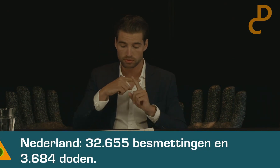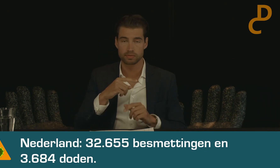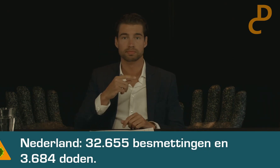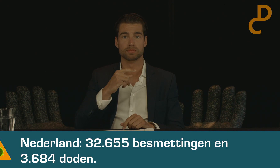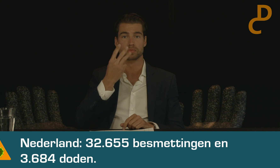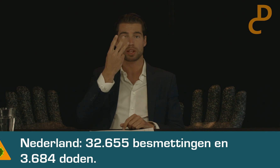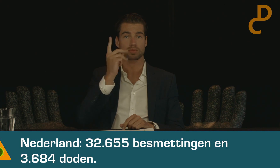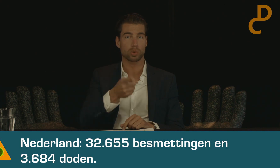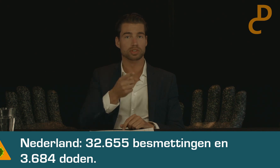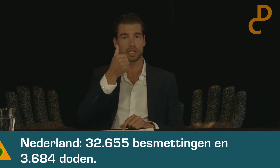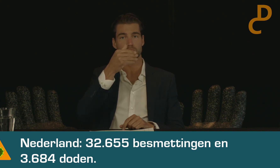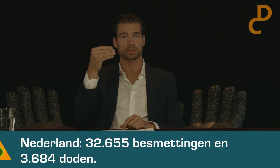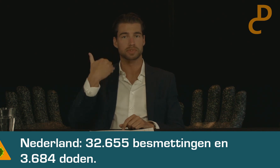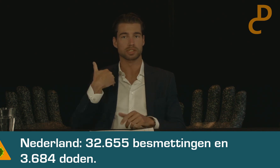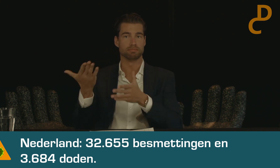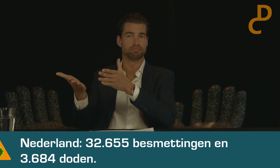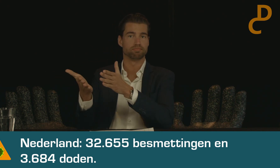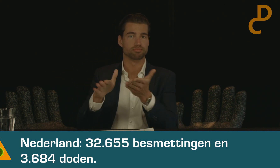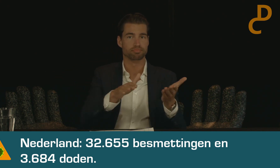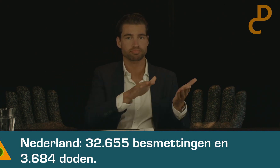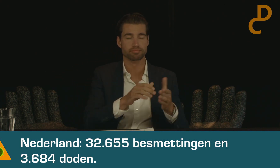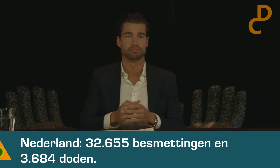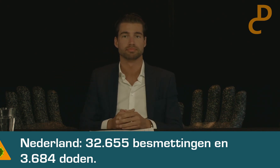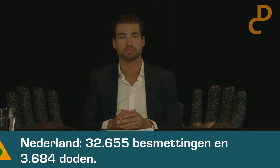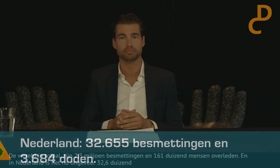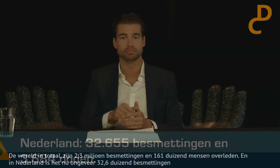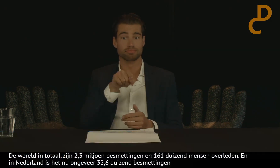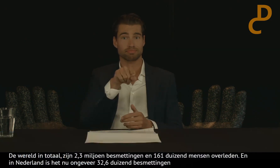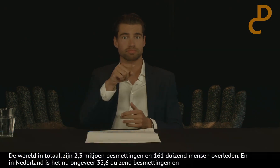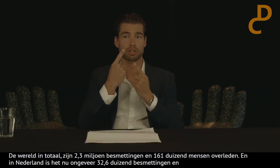32,6 besmettingen. En 3.600 mensen overleden.